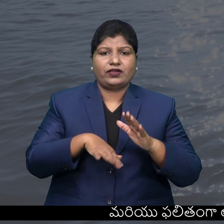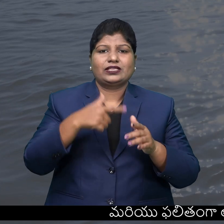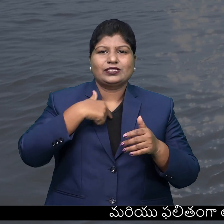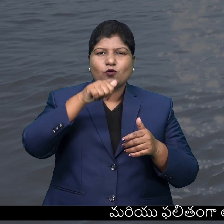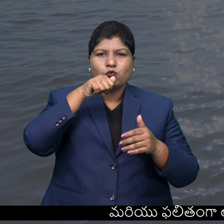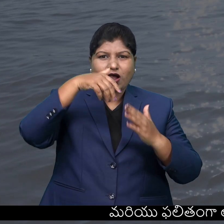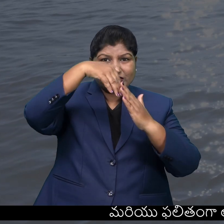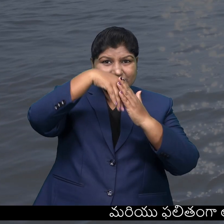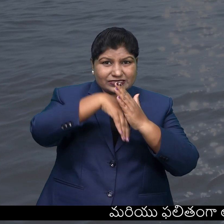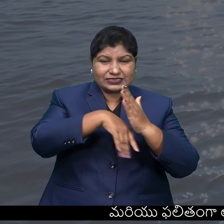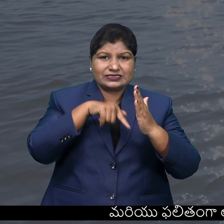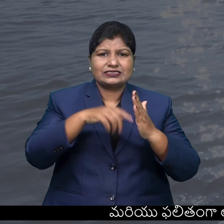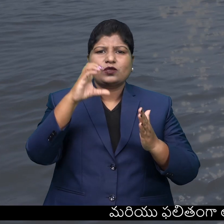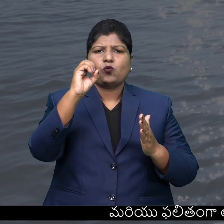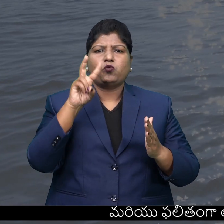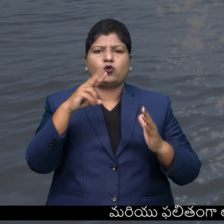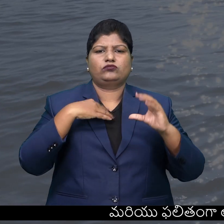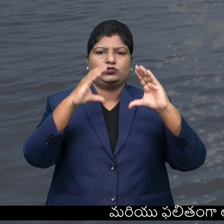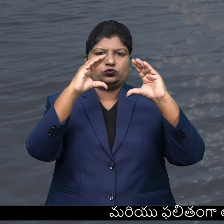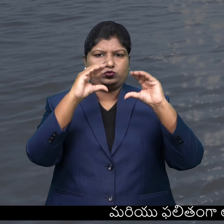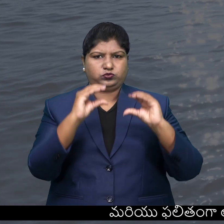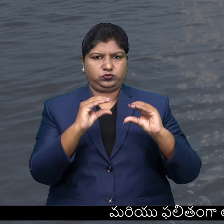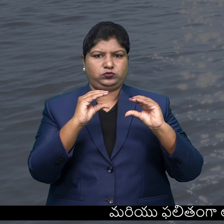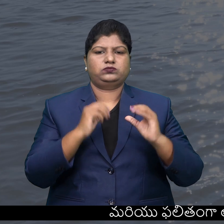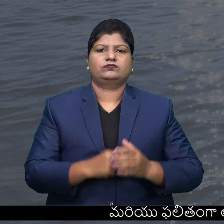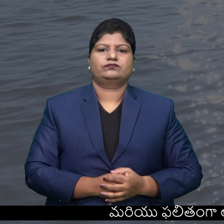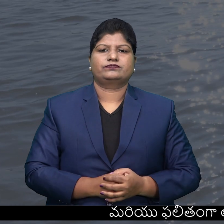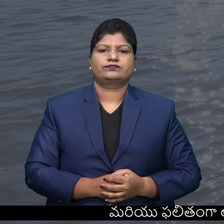మరియు ఫలితంగా ఆక్సిజన్ కంటెంట్ తగ్గుతుంది.